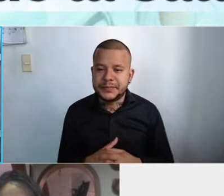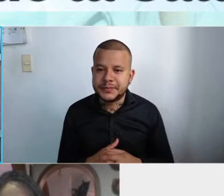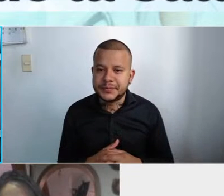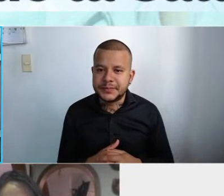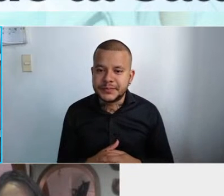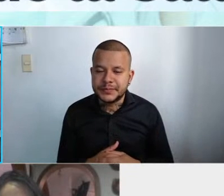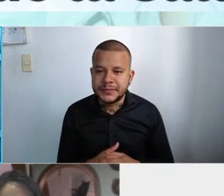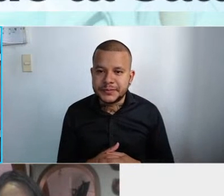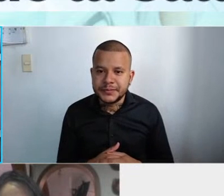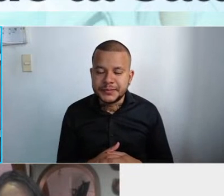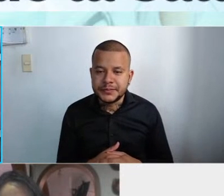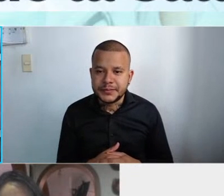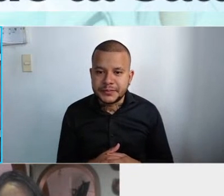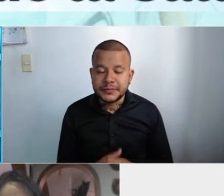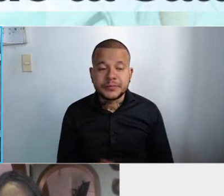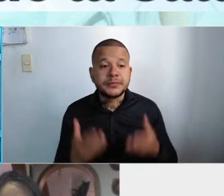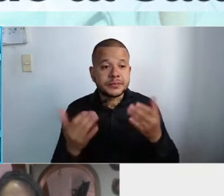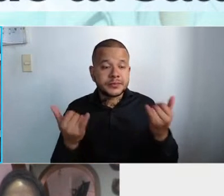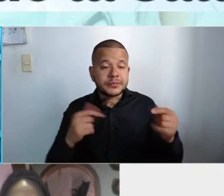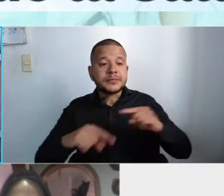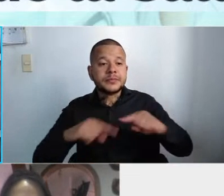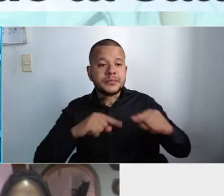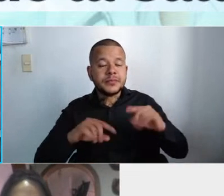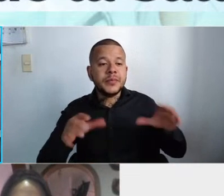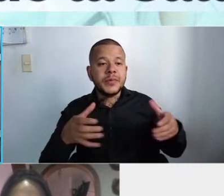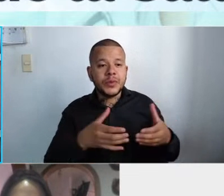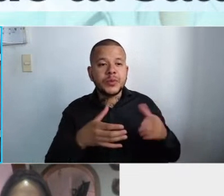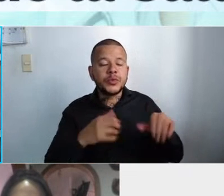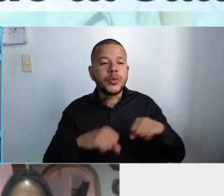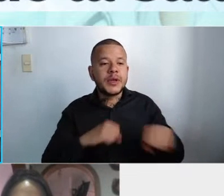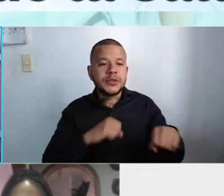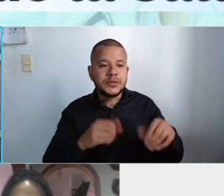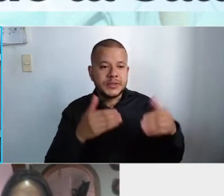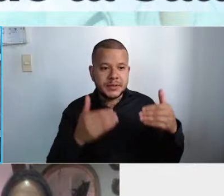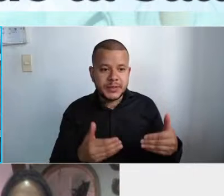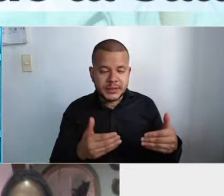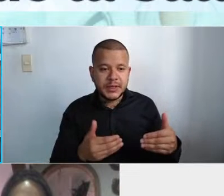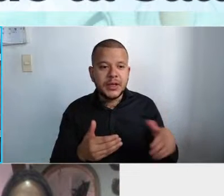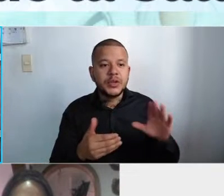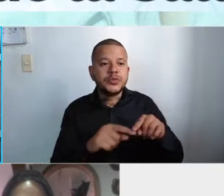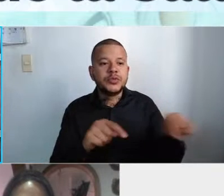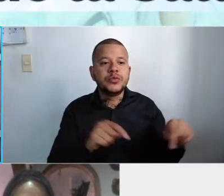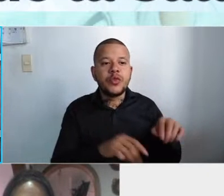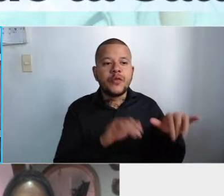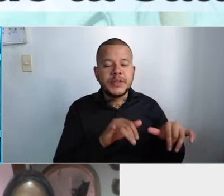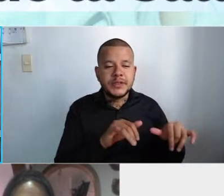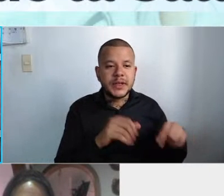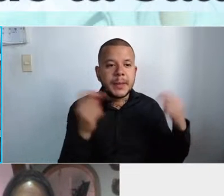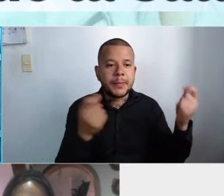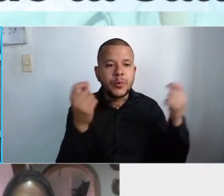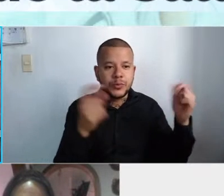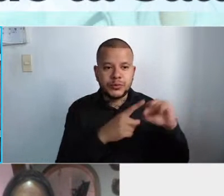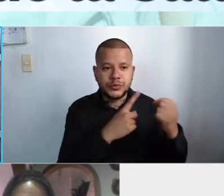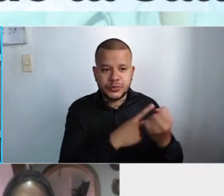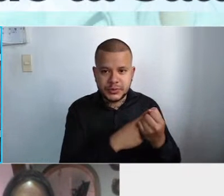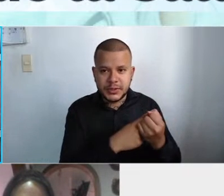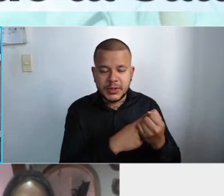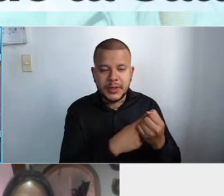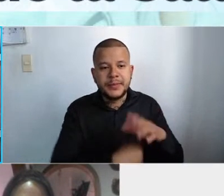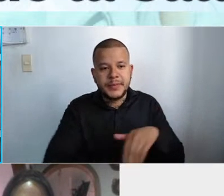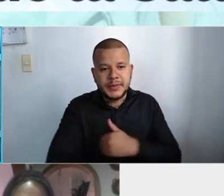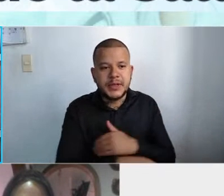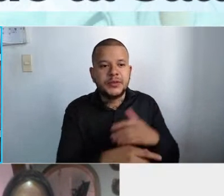no lo saben, está coordinando el grupo de gestión en discapacidad de la Oficina de Promoción Social del Ministerio de